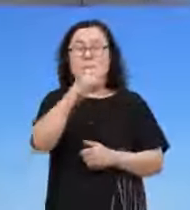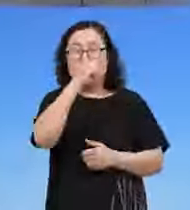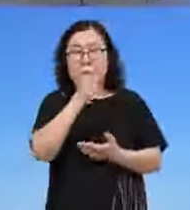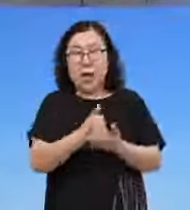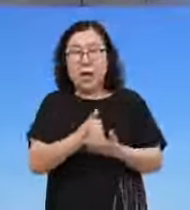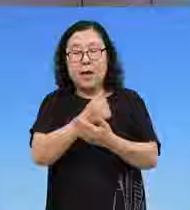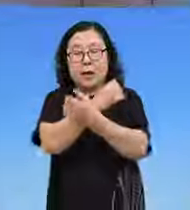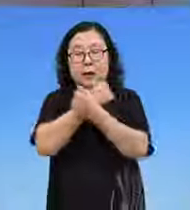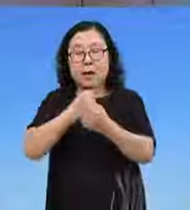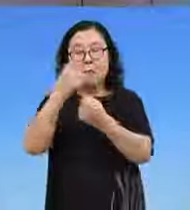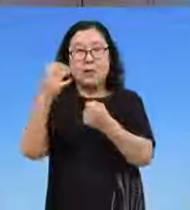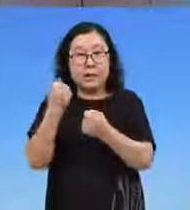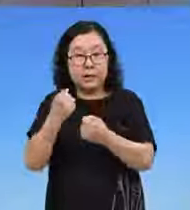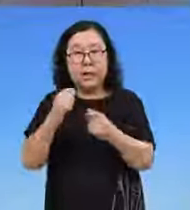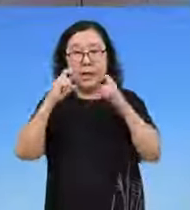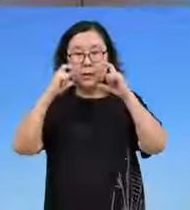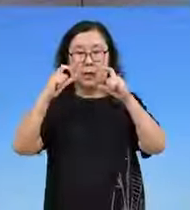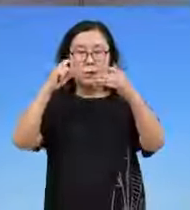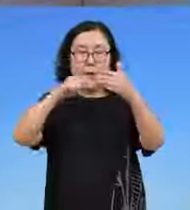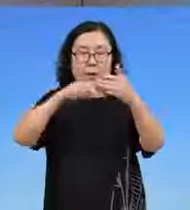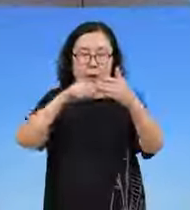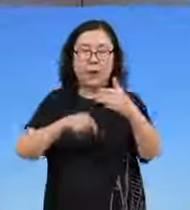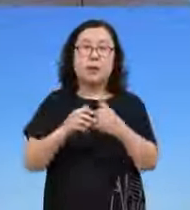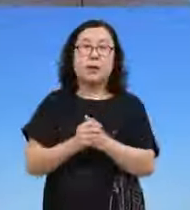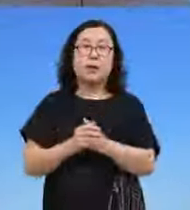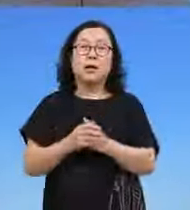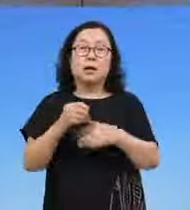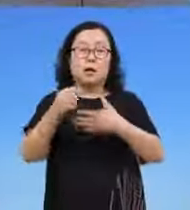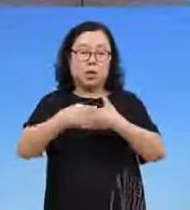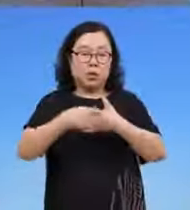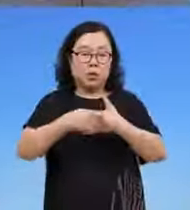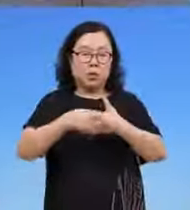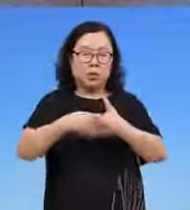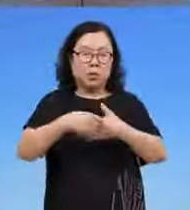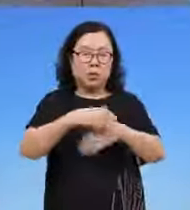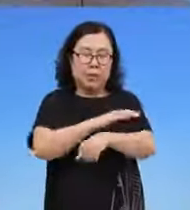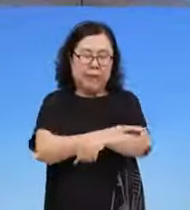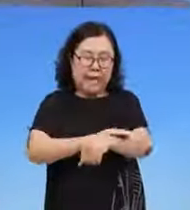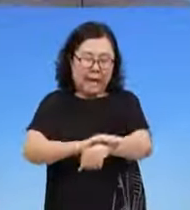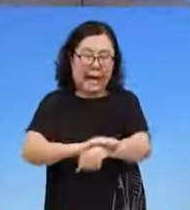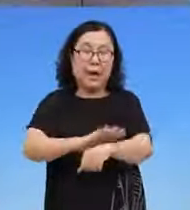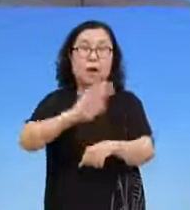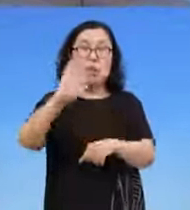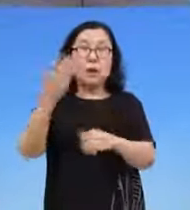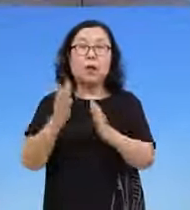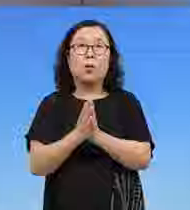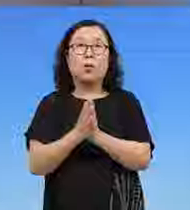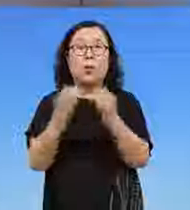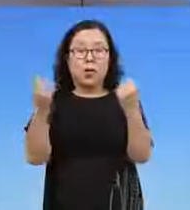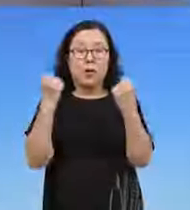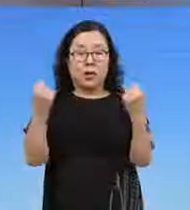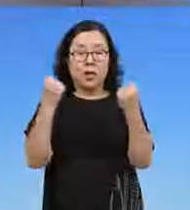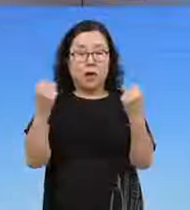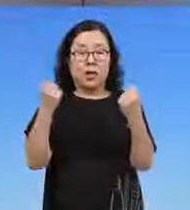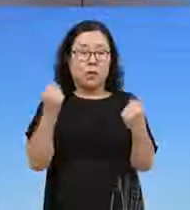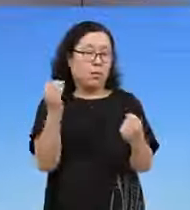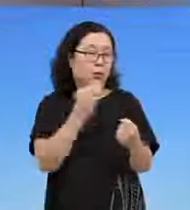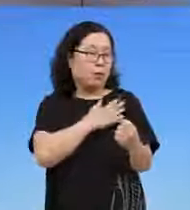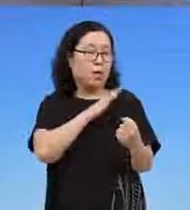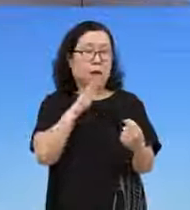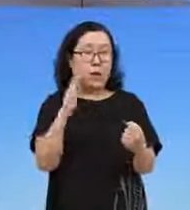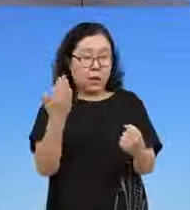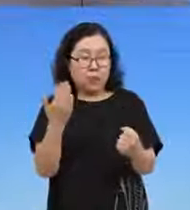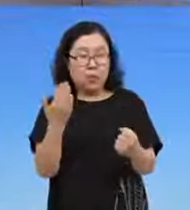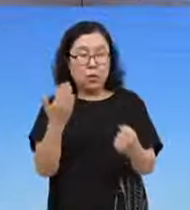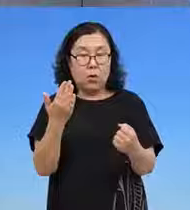네 죄사함을 받았느니라 이 선포 속에는요, 아무리 겉으로 잘 되고 부자 되고 막 몸 건강하고 100살까지 살고